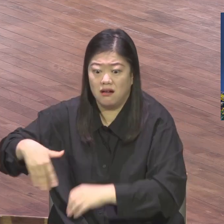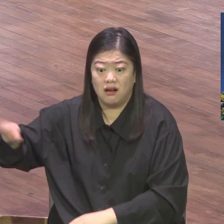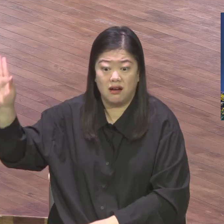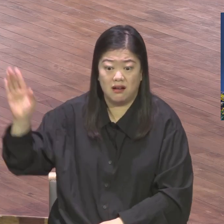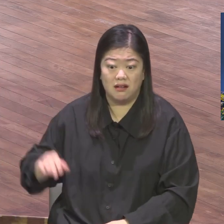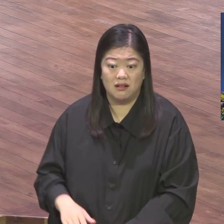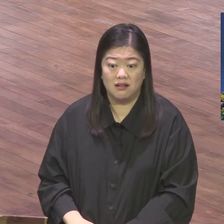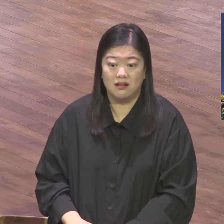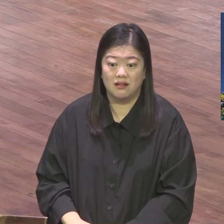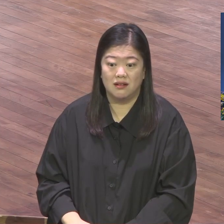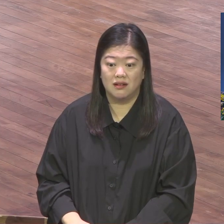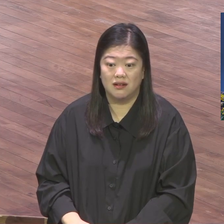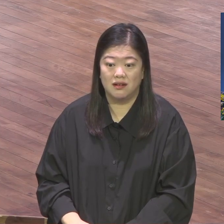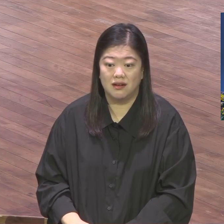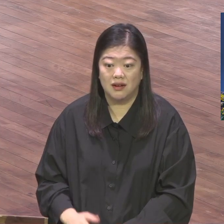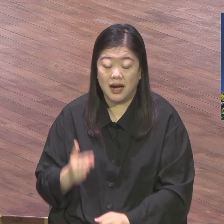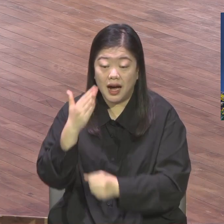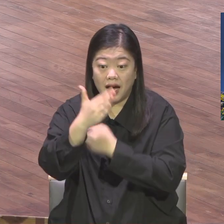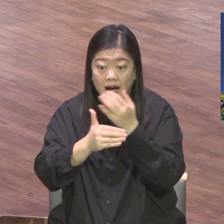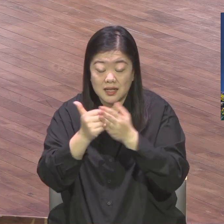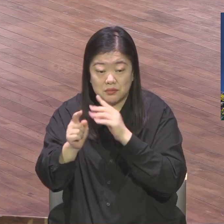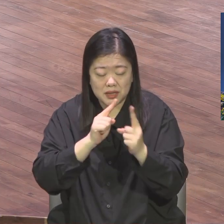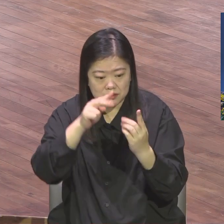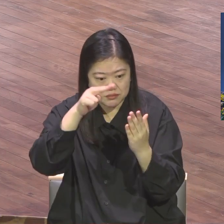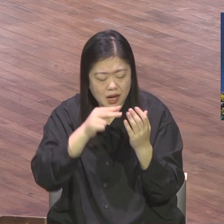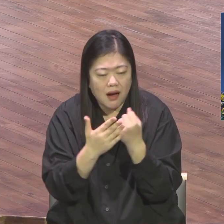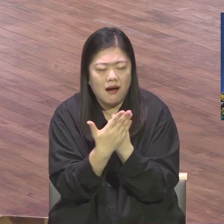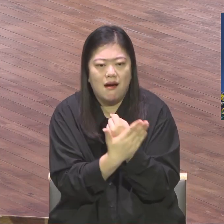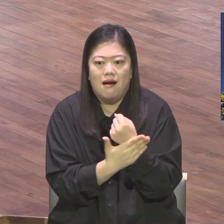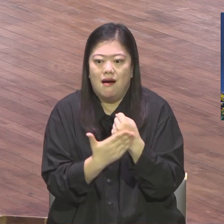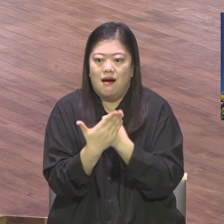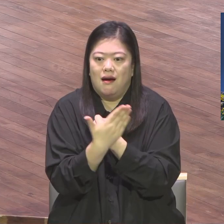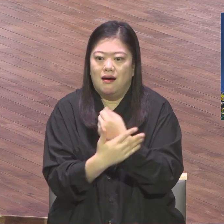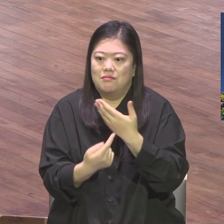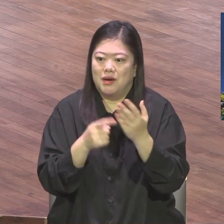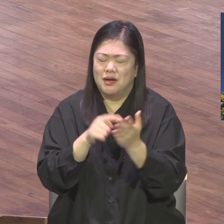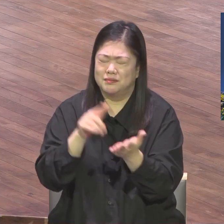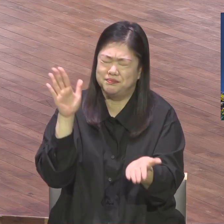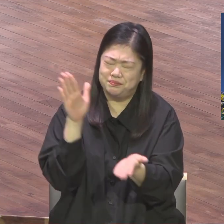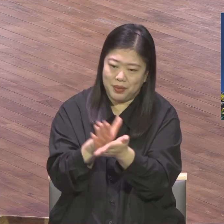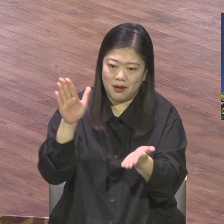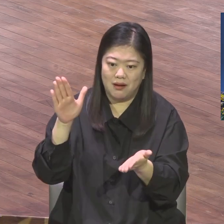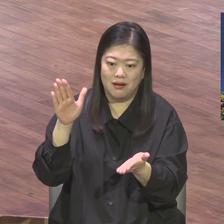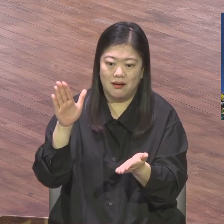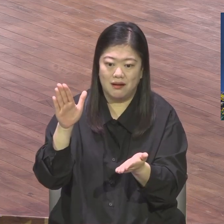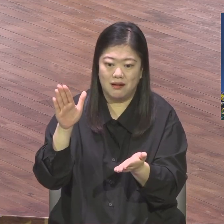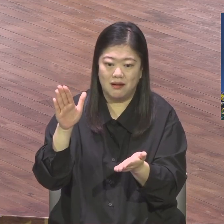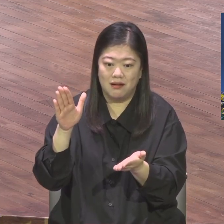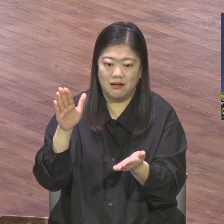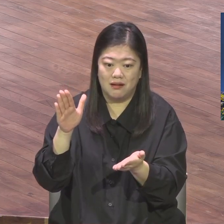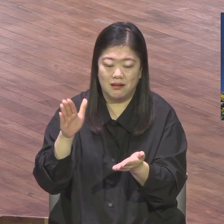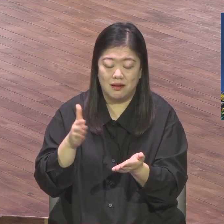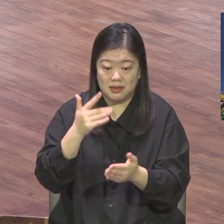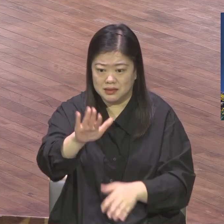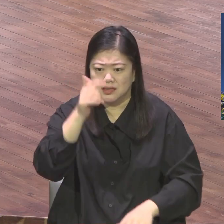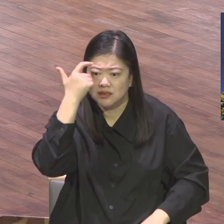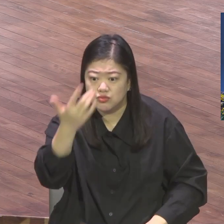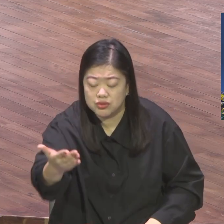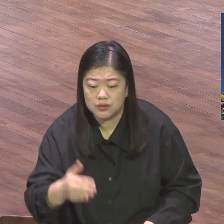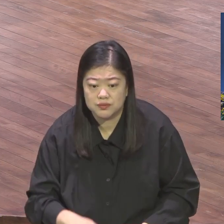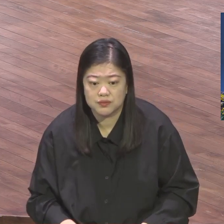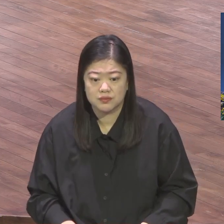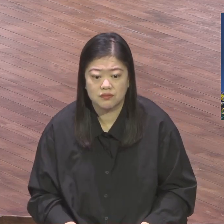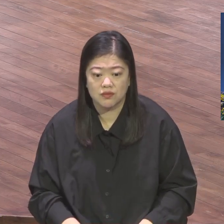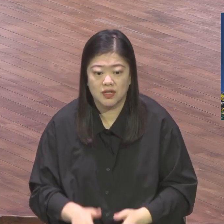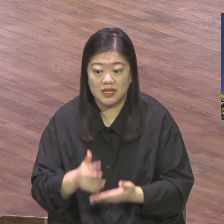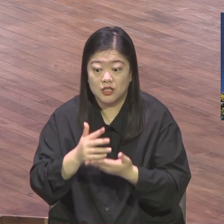은혜를 받으니까 말씀으로 그 마음이 불타올랐다는 얘기. 여러분 말씀 들을 때 참고하지